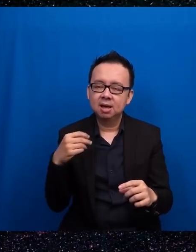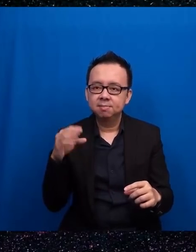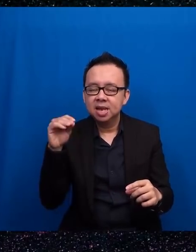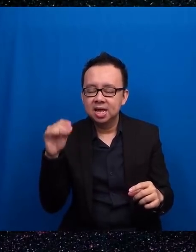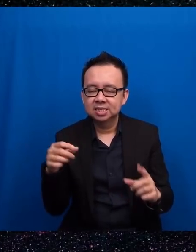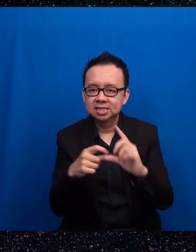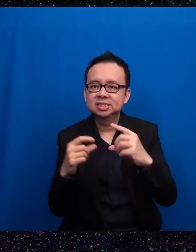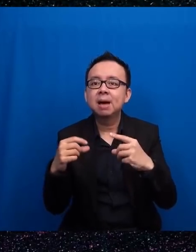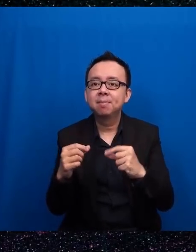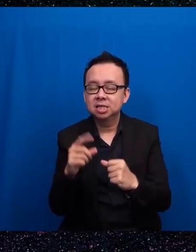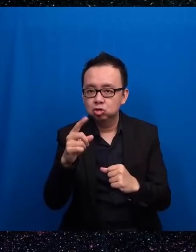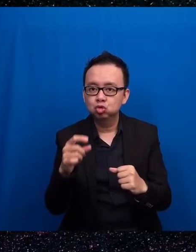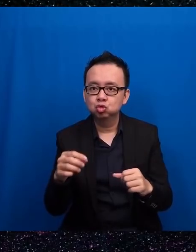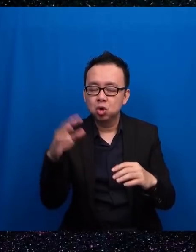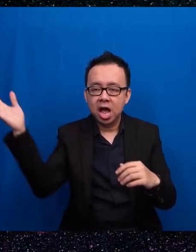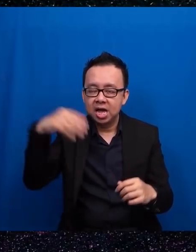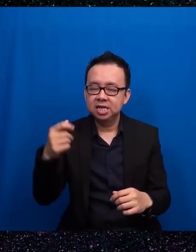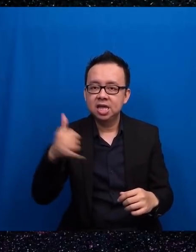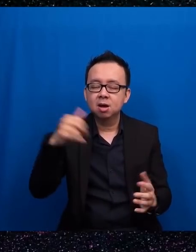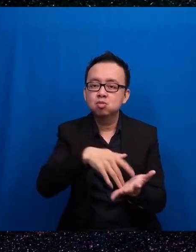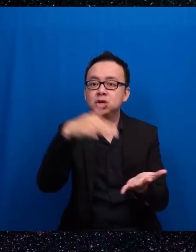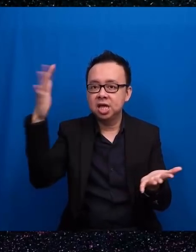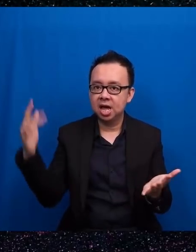mulia. Amin Bapak Ibu Saudara.